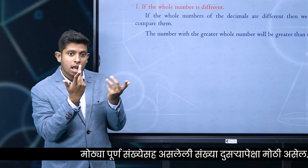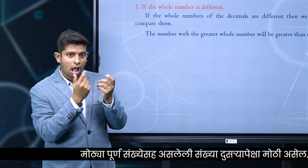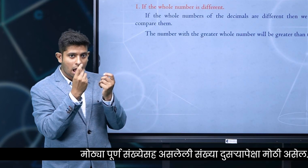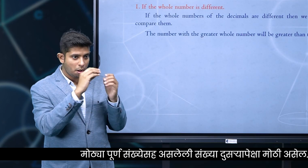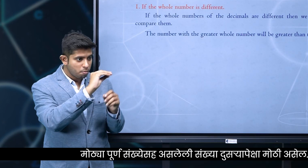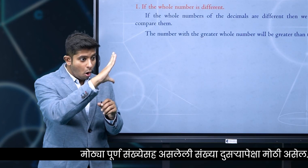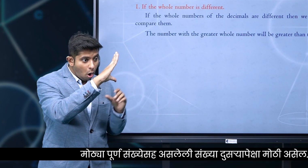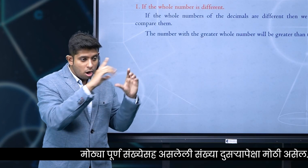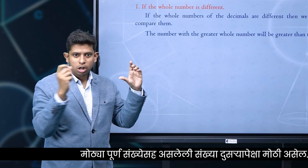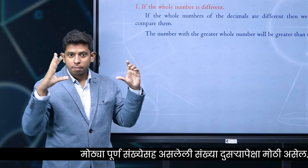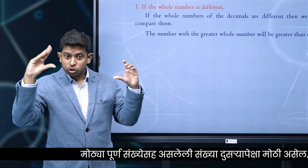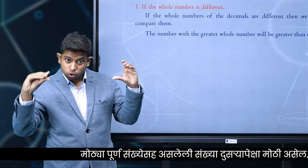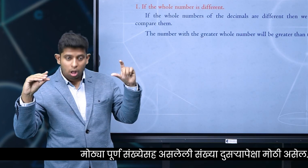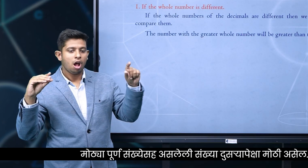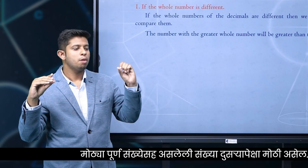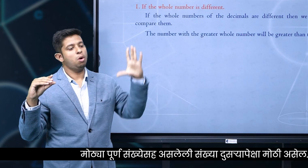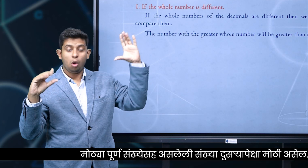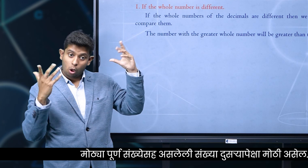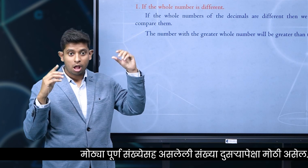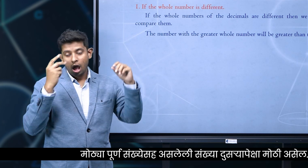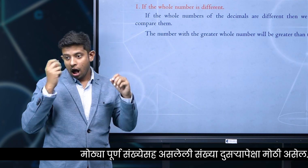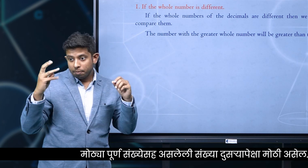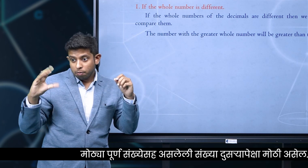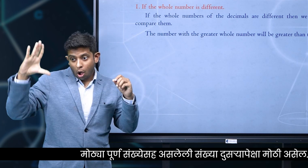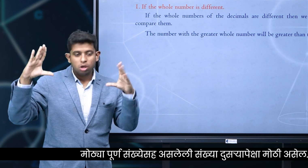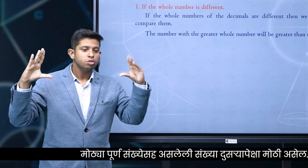मोठ्या पूर्ण संख्येसह असलेली संख्या दुसऱ्यापेक्षा मोठी असेल.